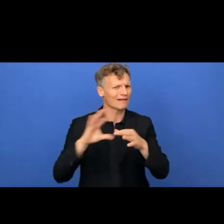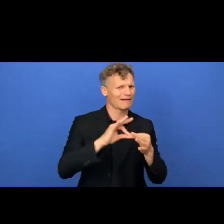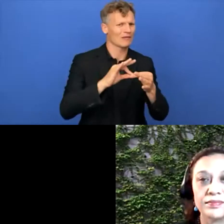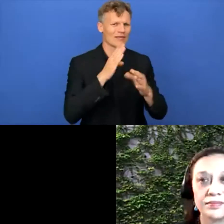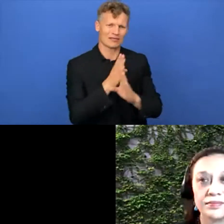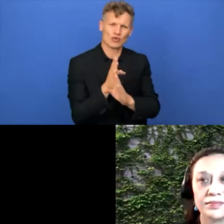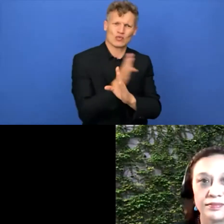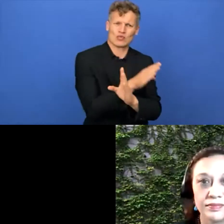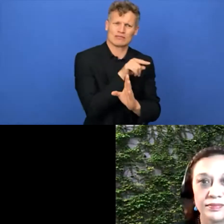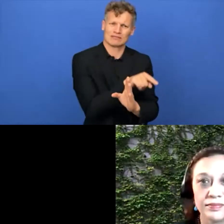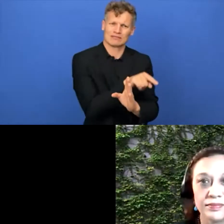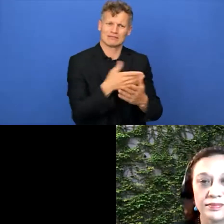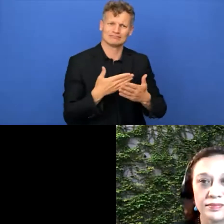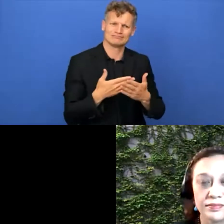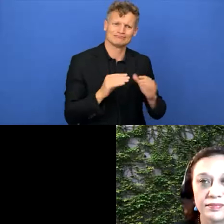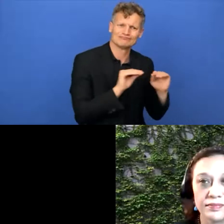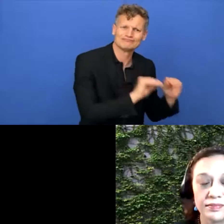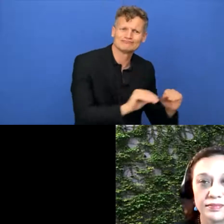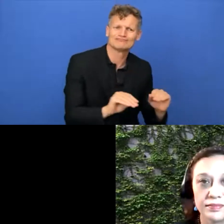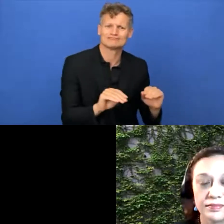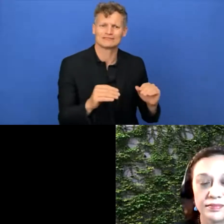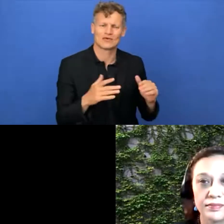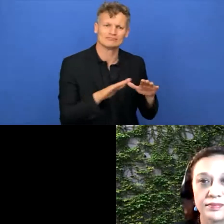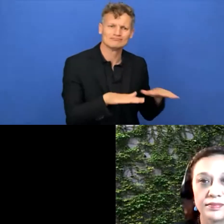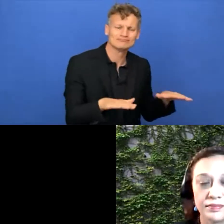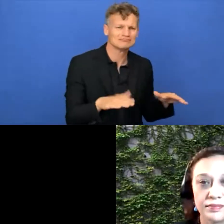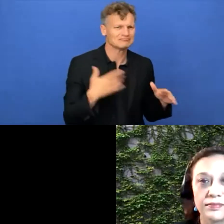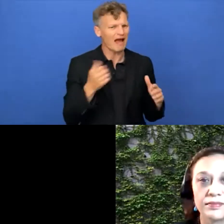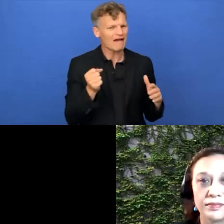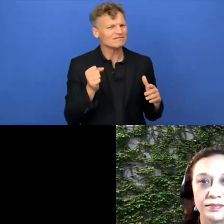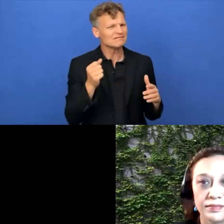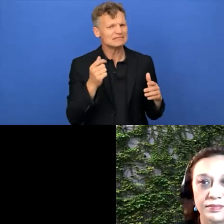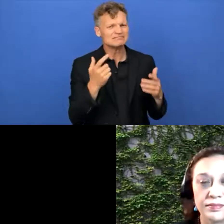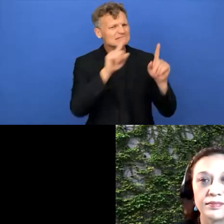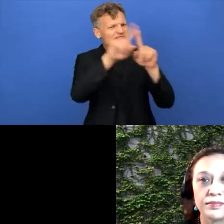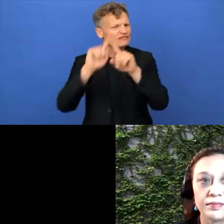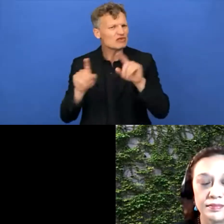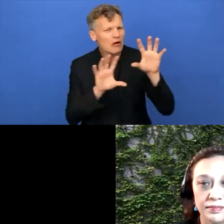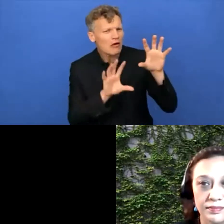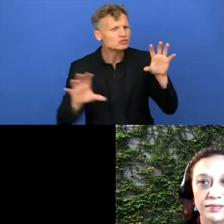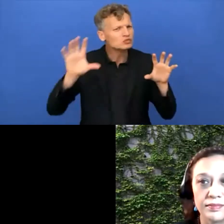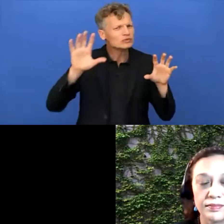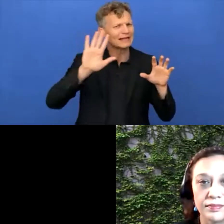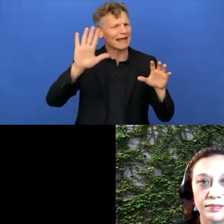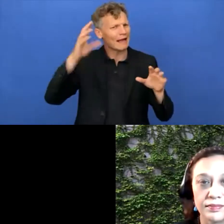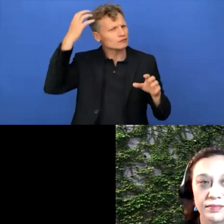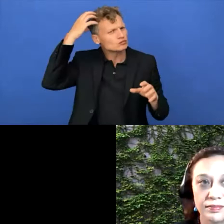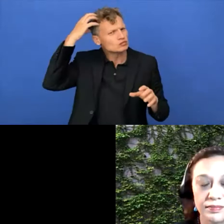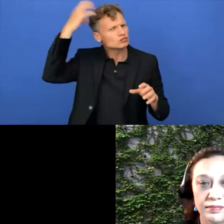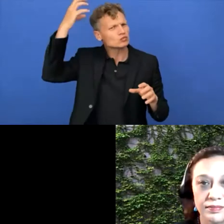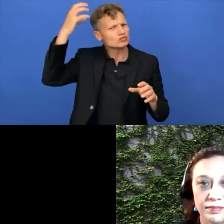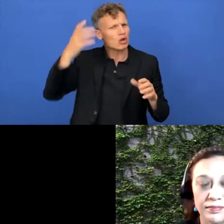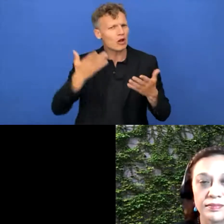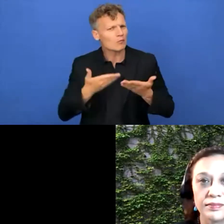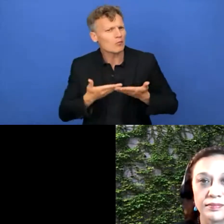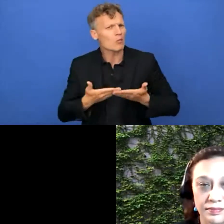des experts de santé, d'éducation, de protection sociale de nombreux pays afin d'évaluer les politiques,